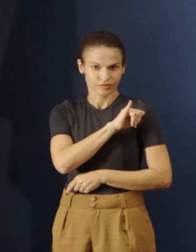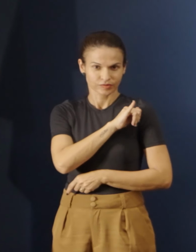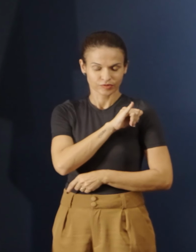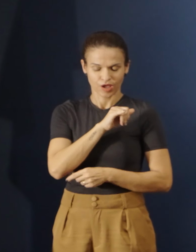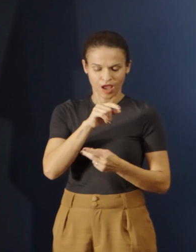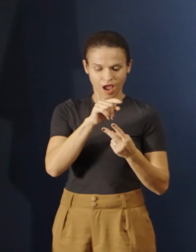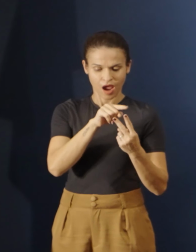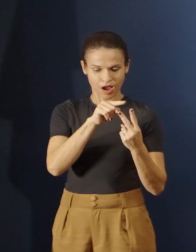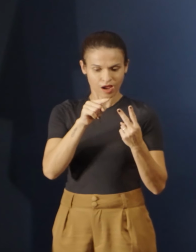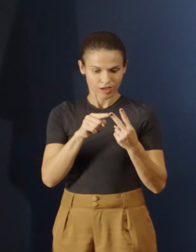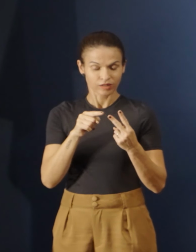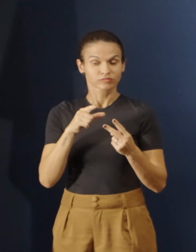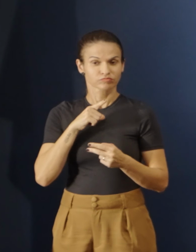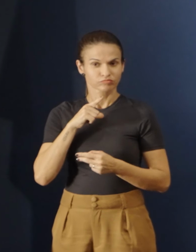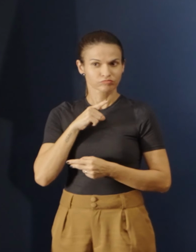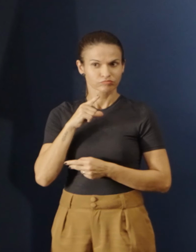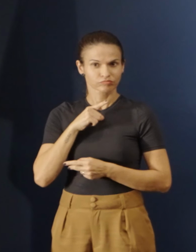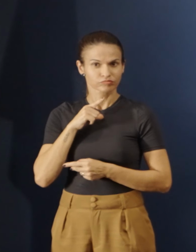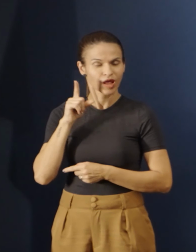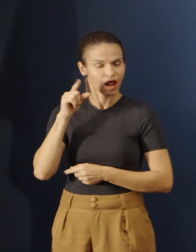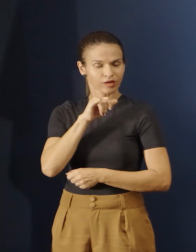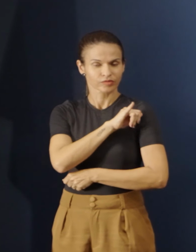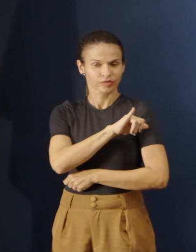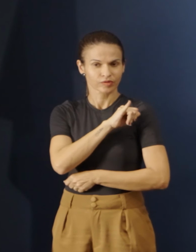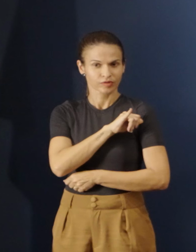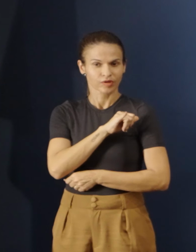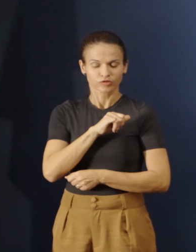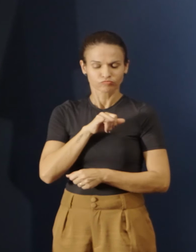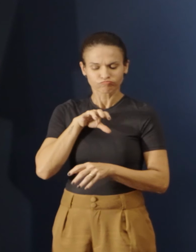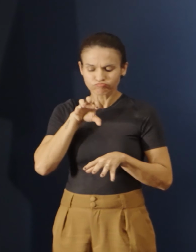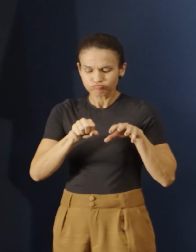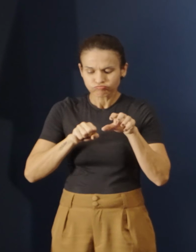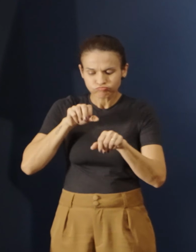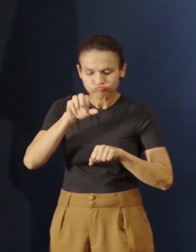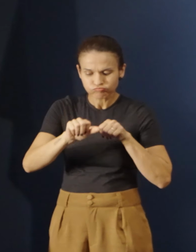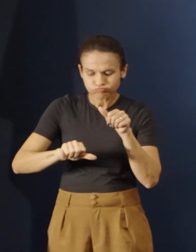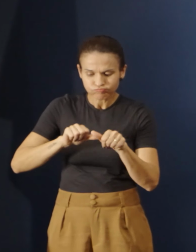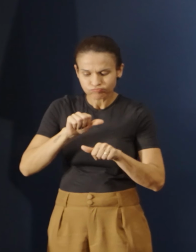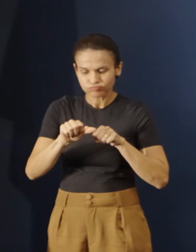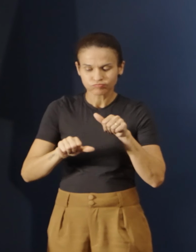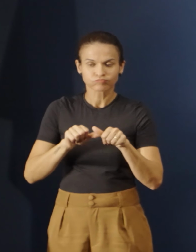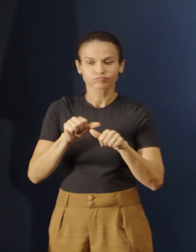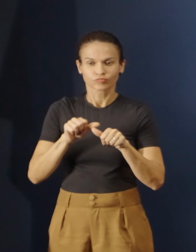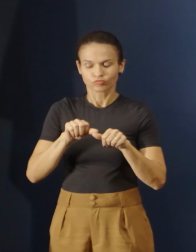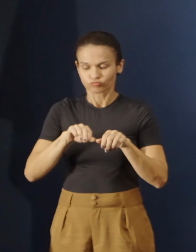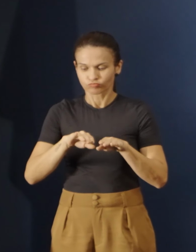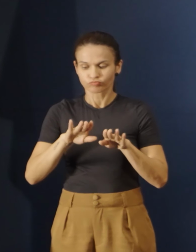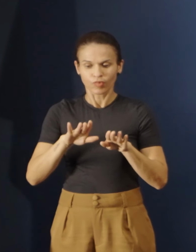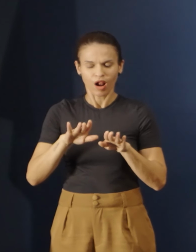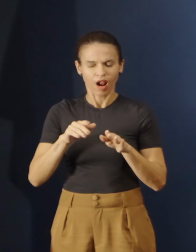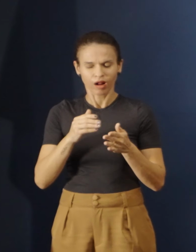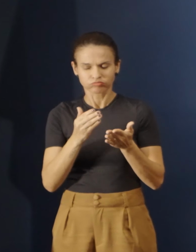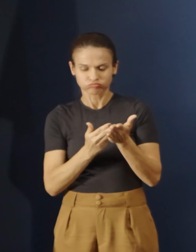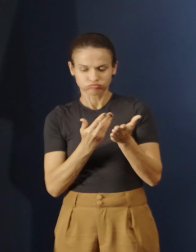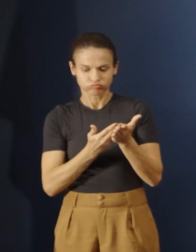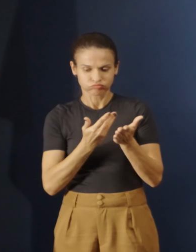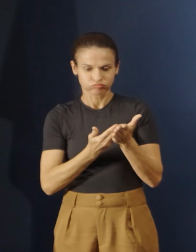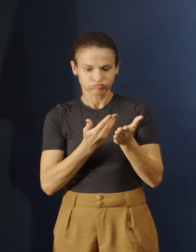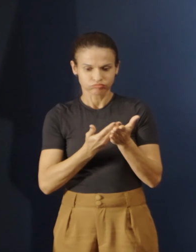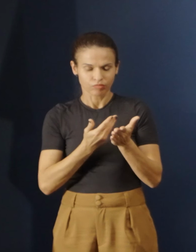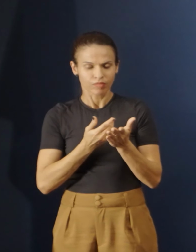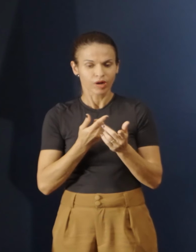Alceu, estão em Petrópolis. Quando eu comecei a virar do avesso, né, o fundo arquivístico do Alceu,